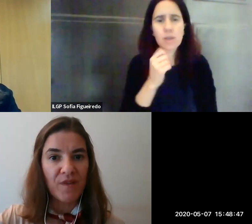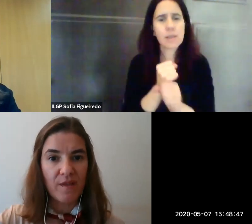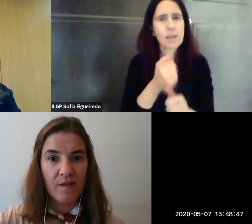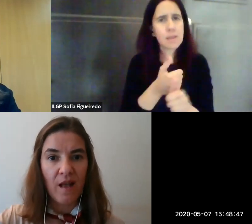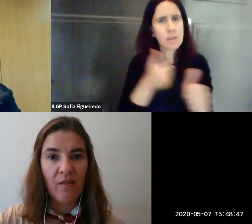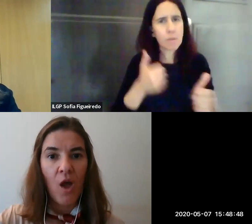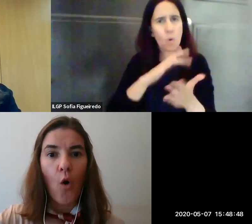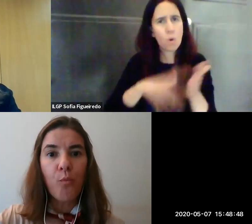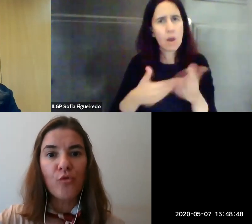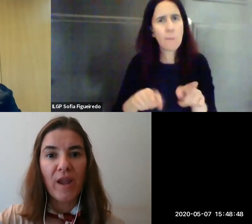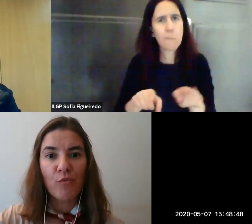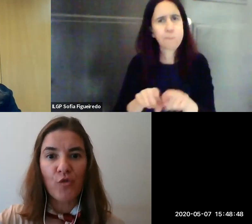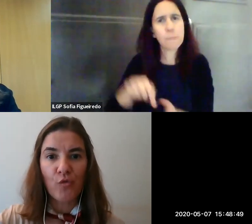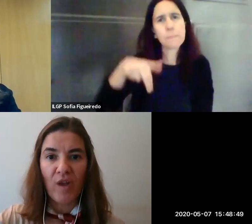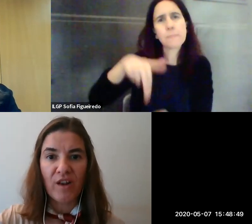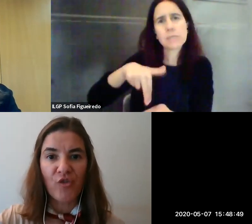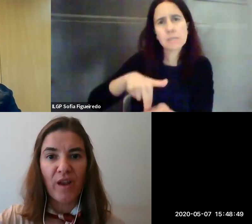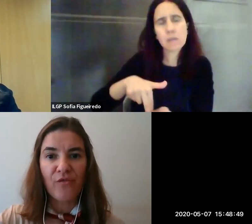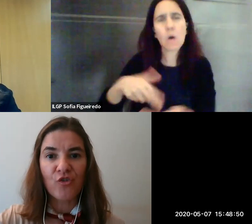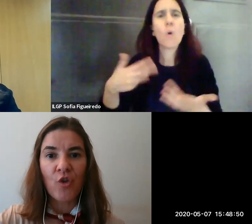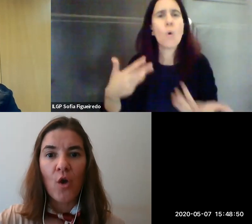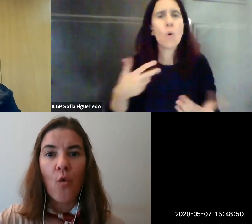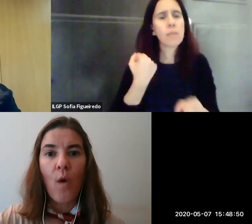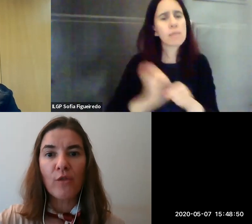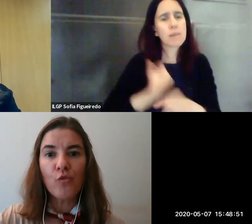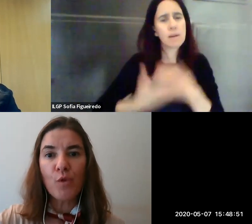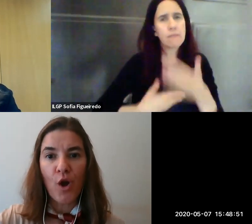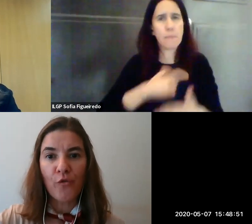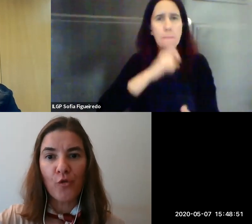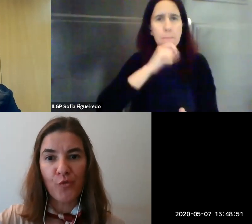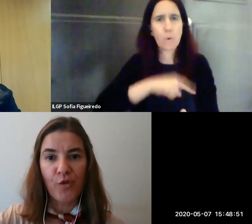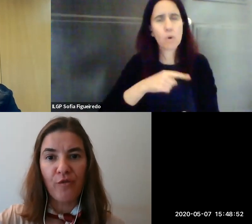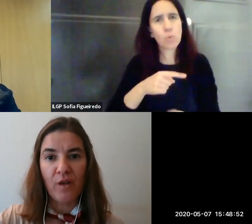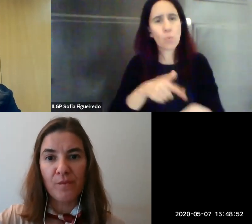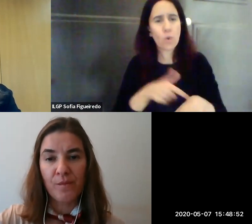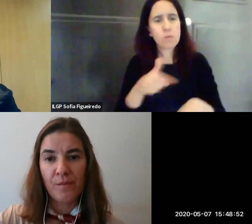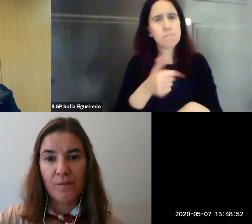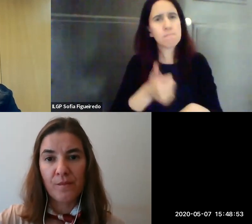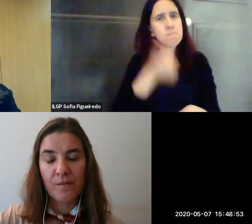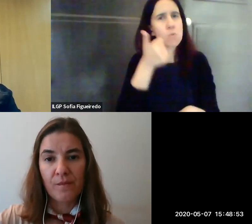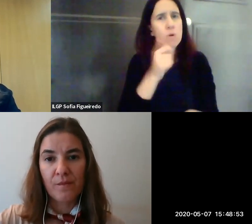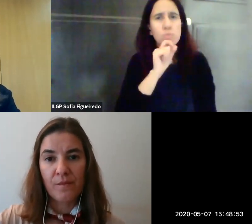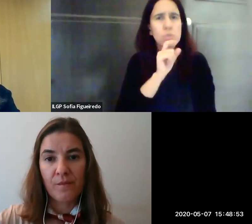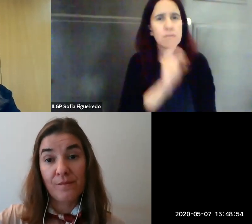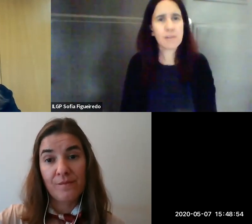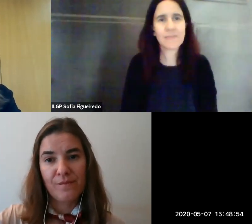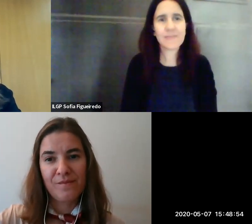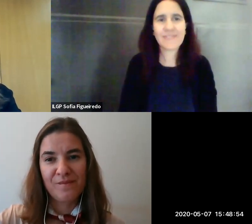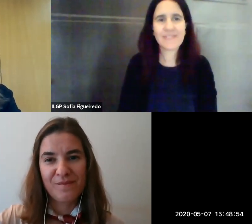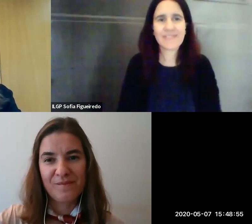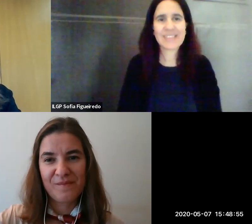forma presencial ou poderemos executar as tarefas quando melhor for possível?